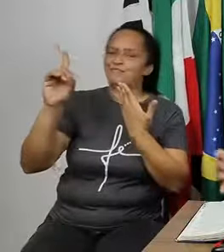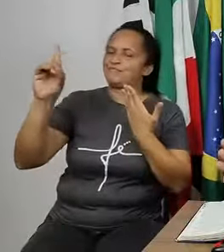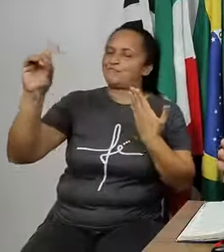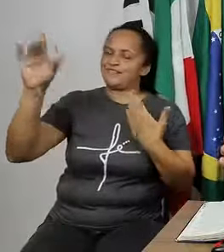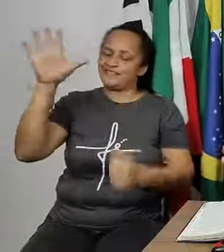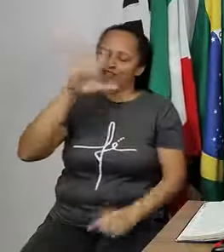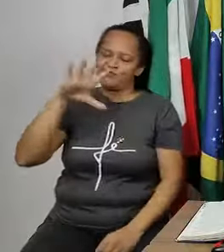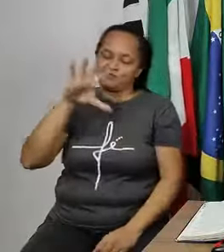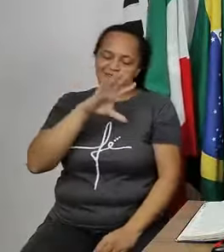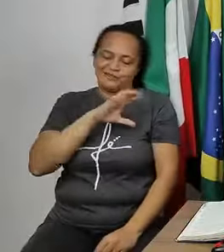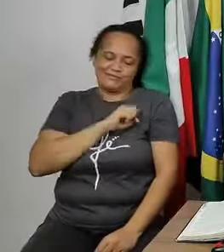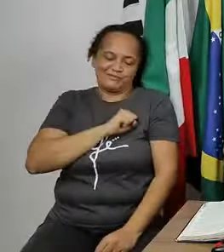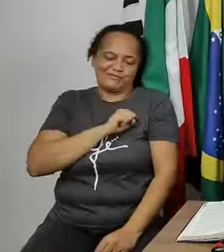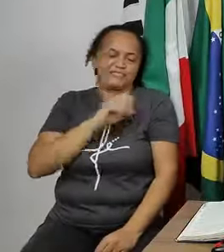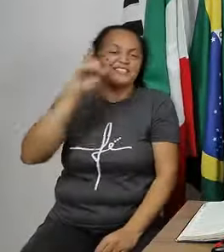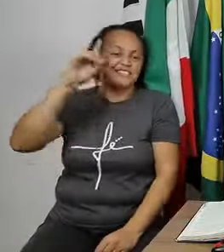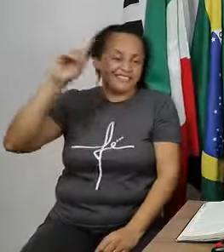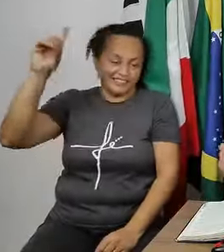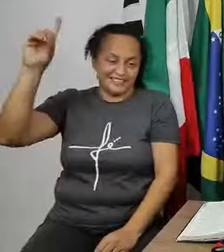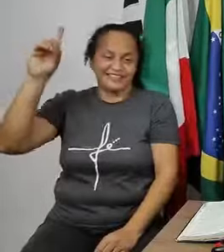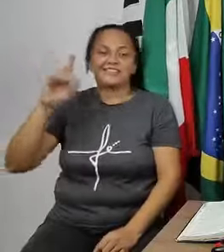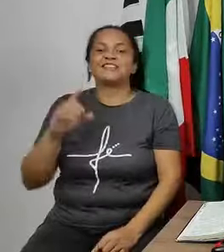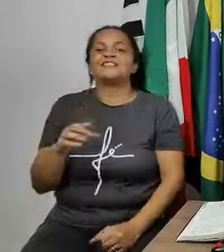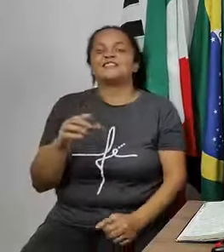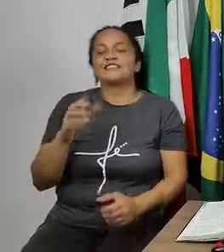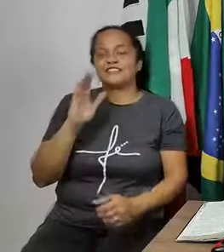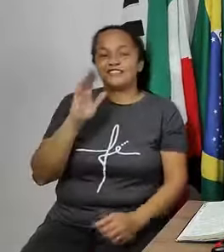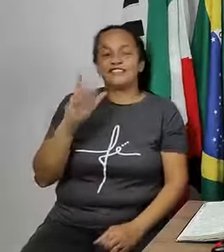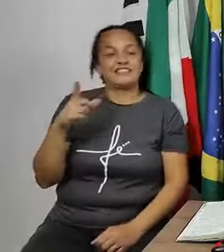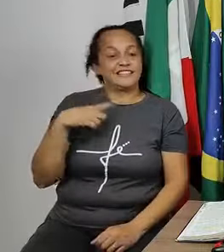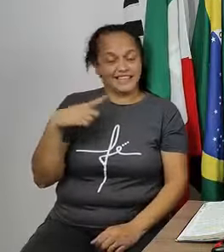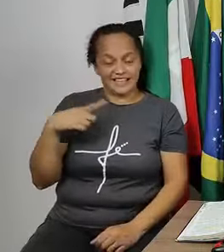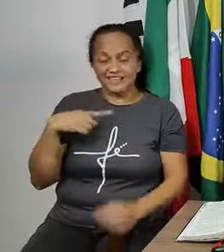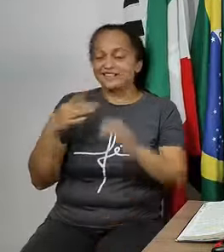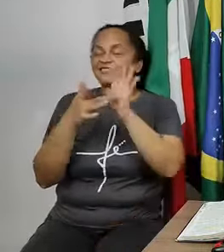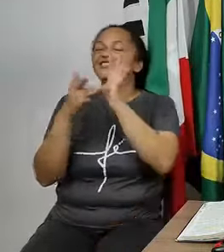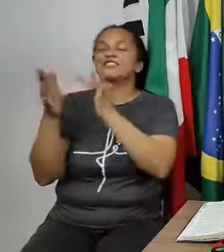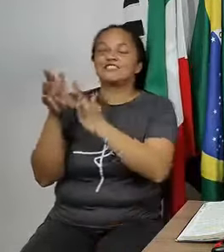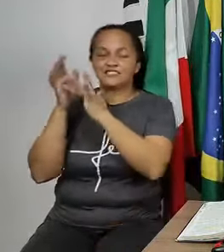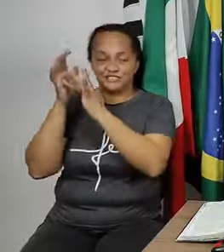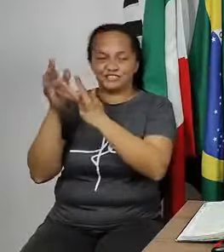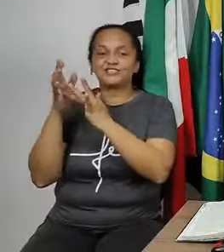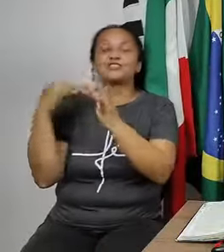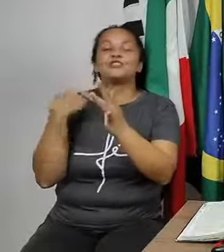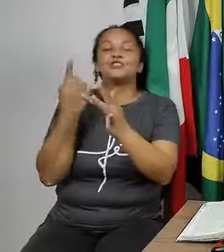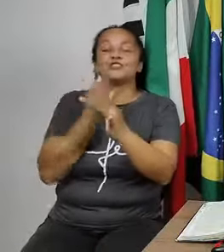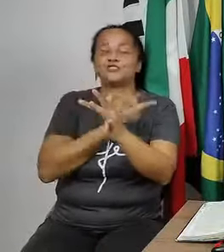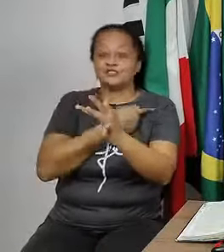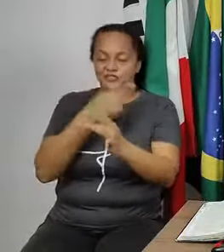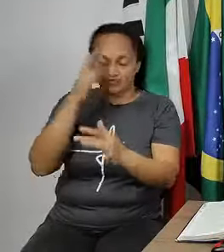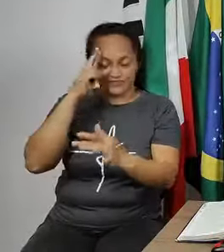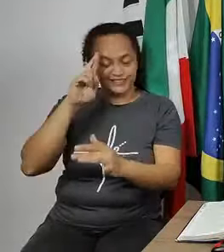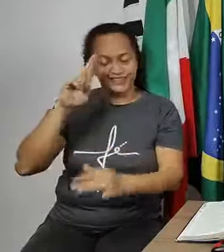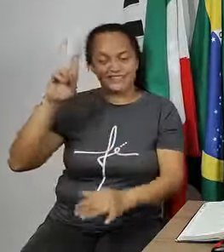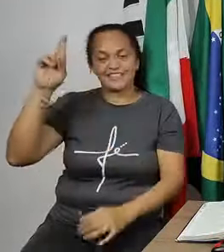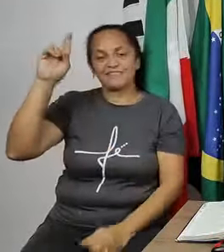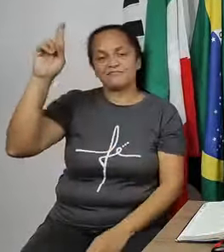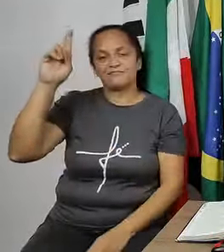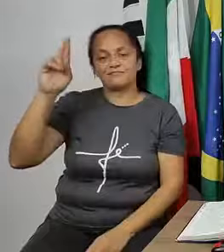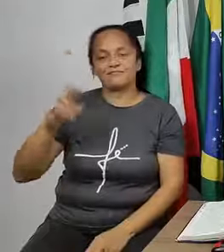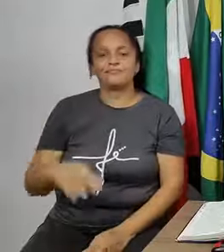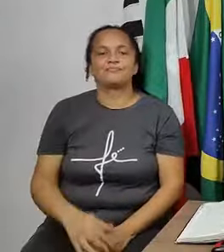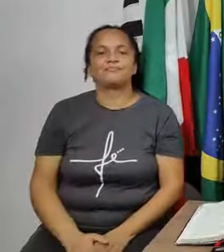de Deus que está em Cristo Jesus, o nosso Senhor.